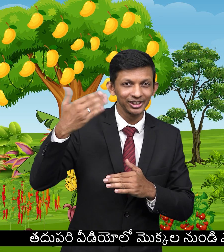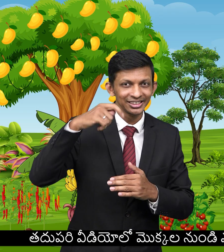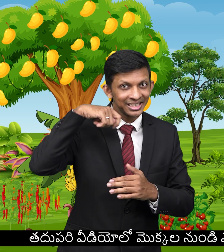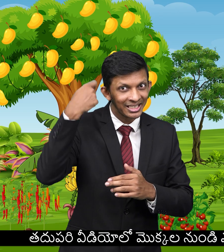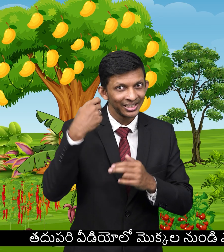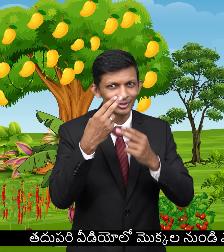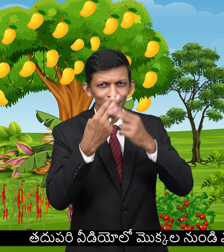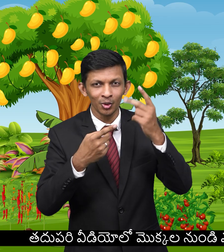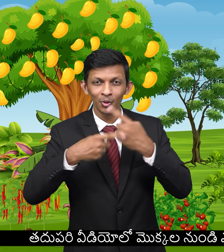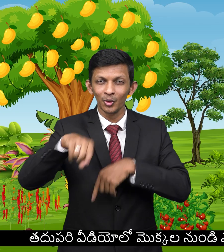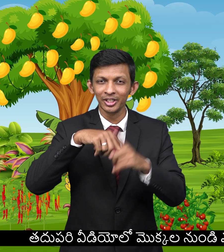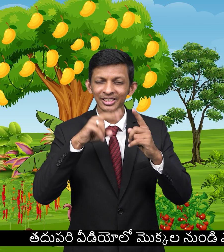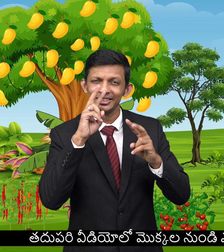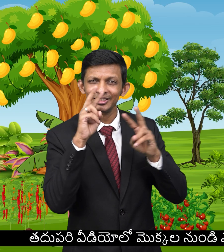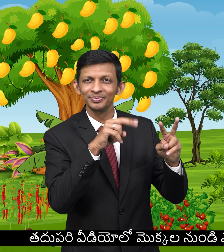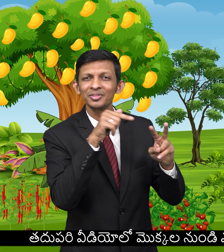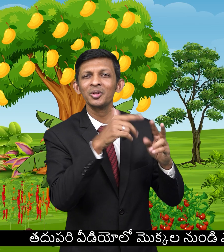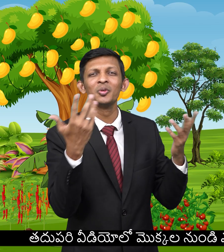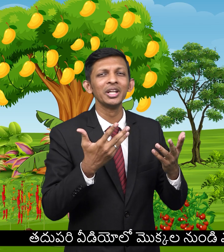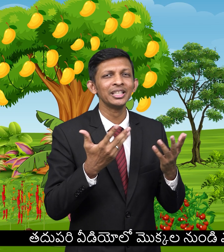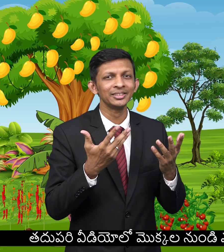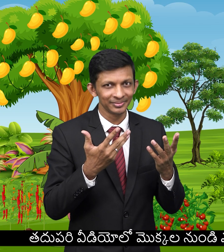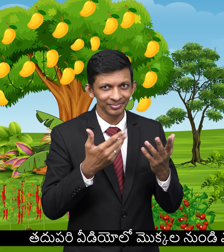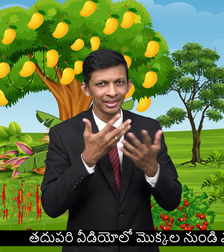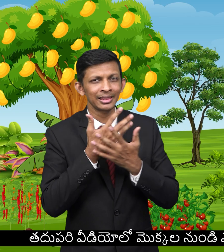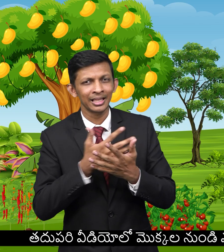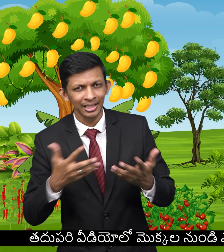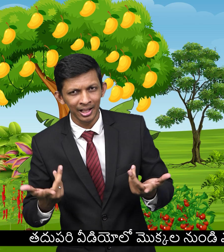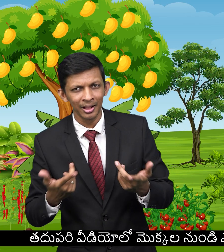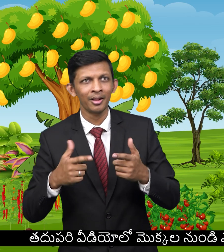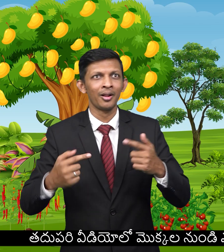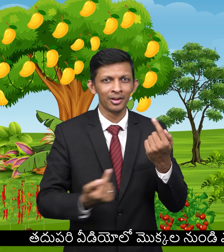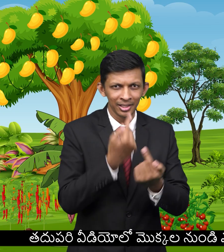తదుపరి వీడియోలో మొక్కల నుండి మనకు ఇంకా ఏమి లభిస్తాయో చూద్దాం.